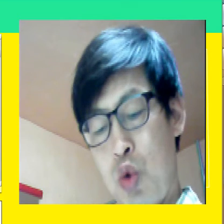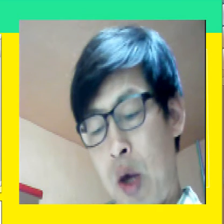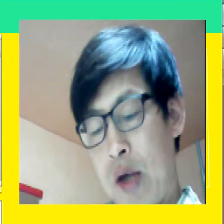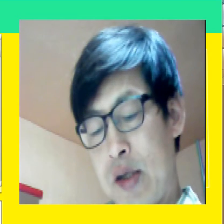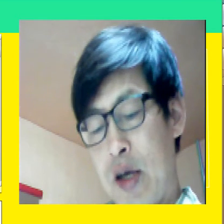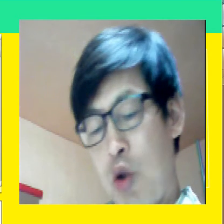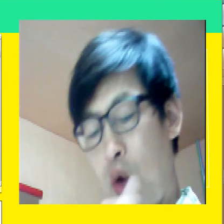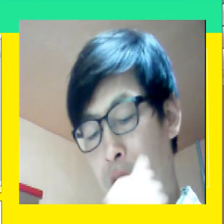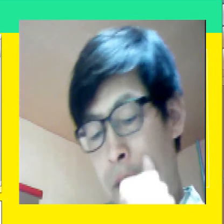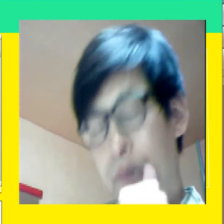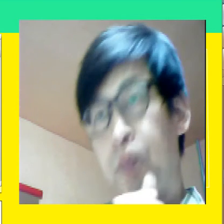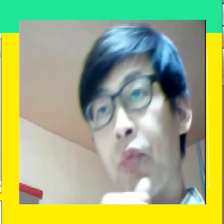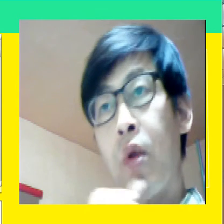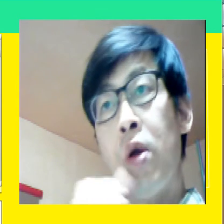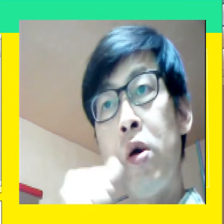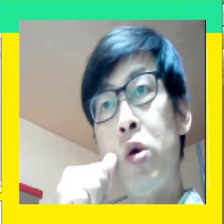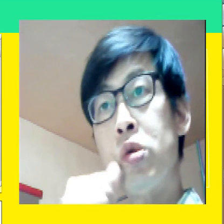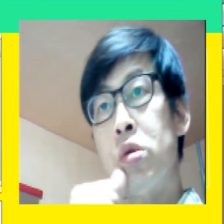소개까지. 소개.